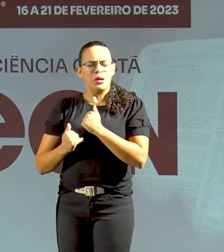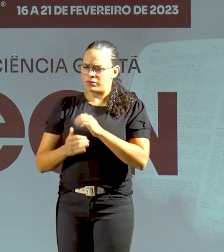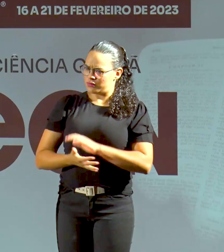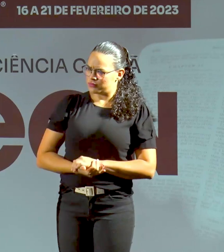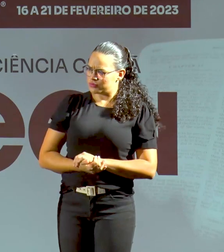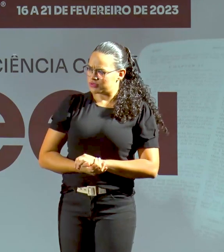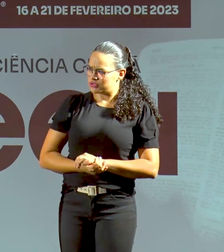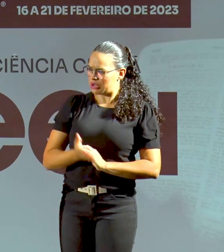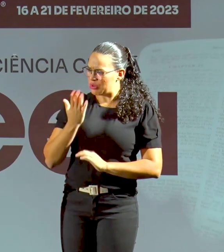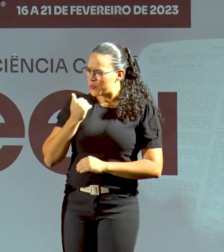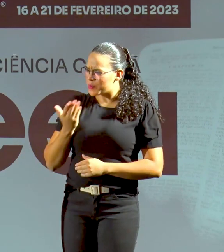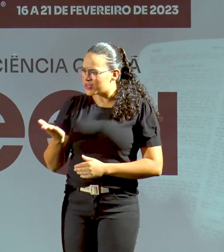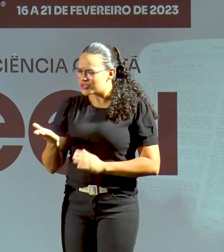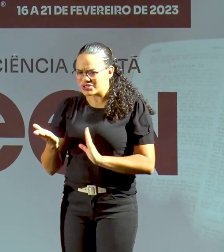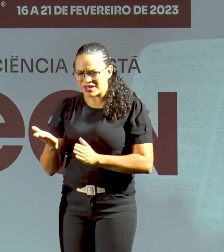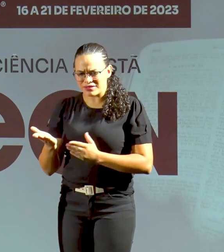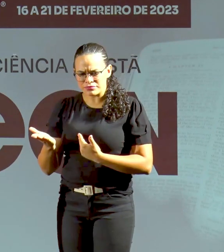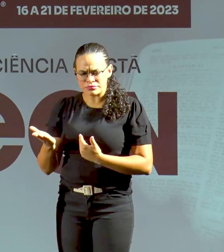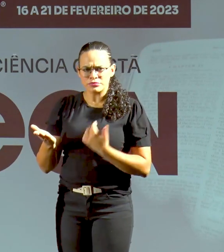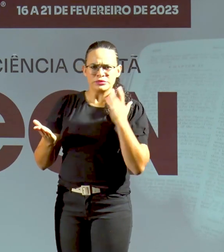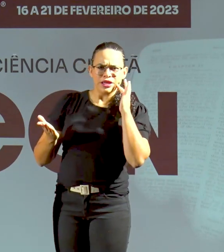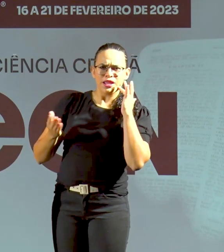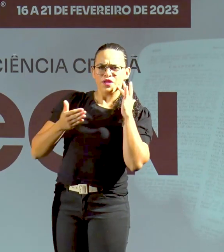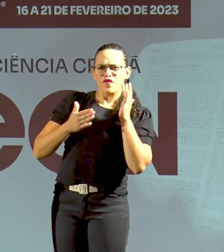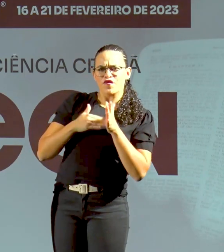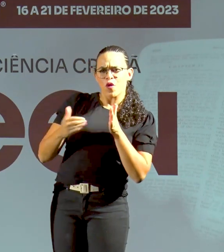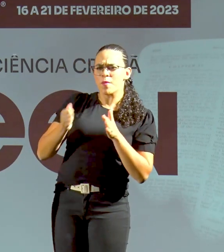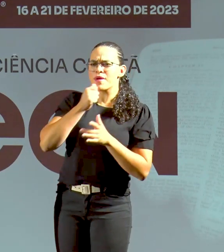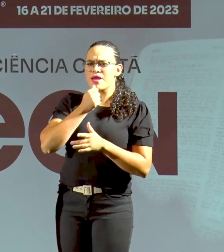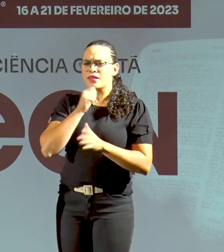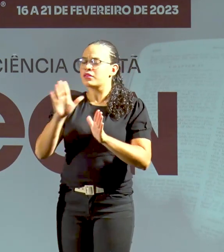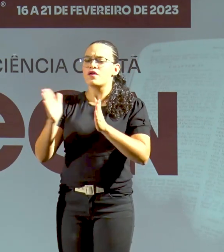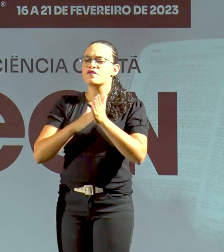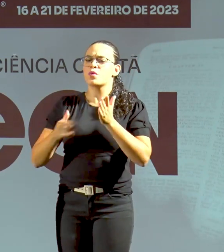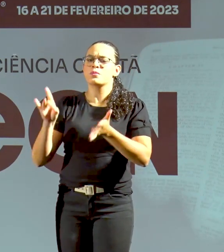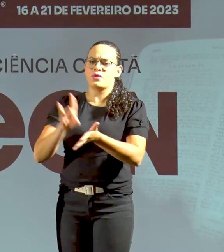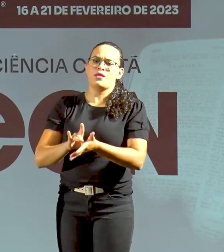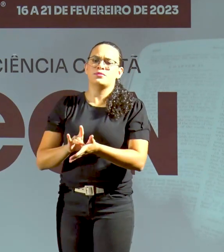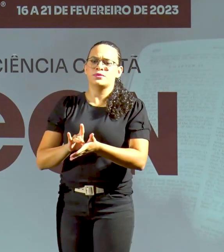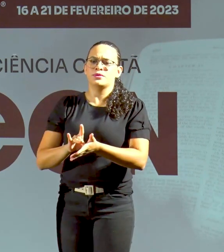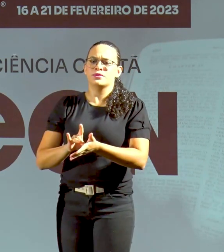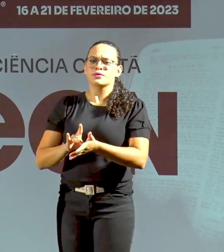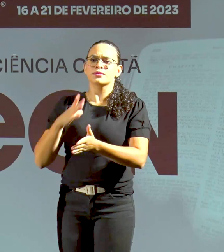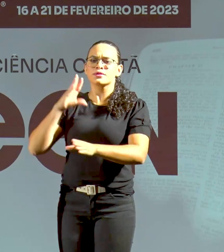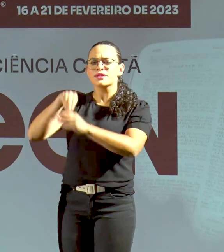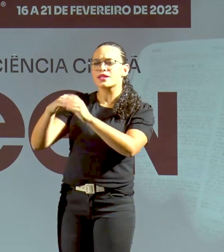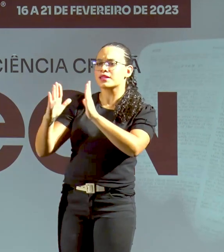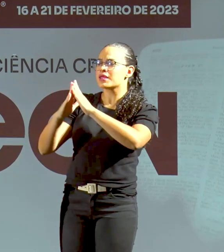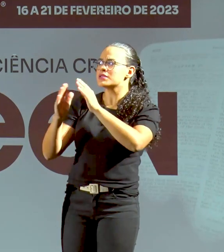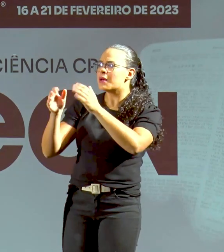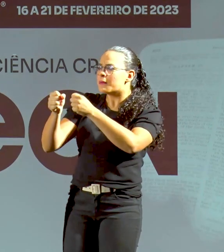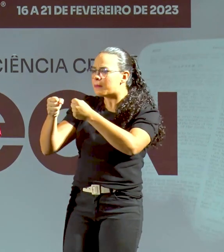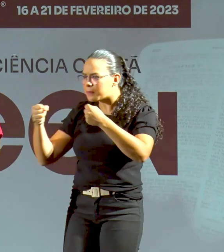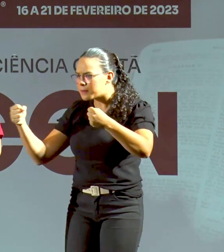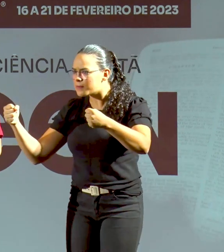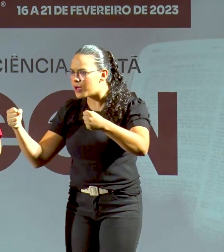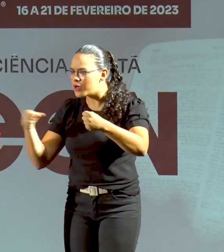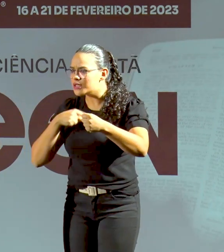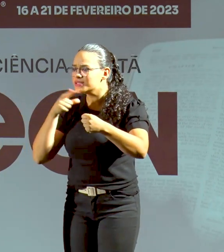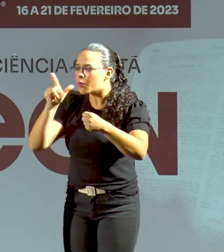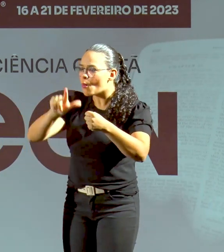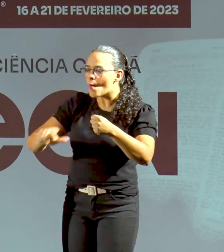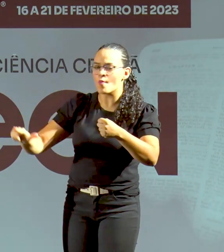lembra isso eu comi porque eu tô com fome de novo não é essa fome não é fome de verdade de não ter o que comer pode ser que você